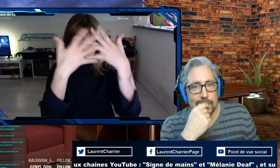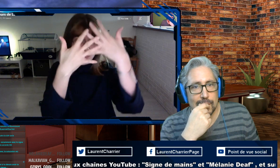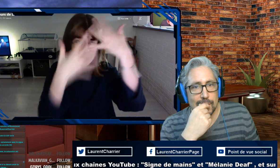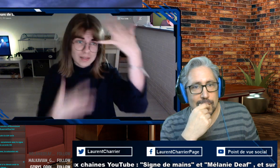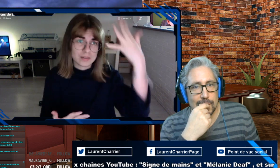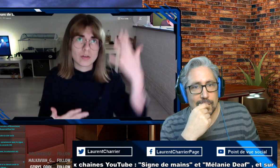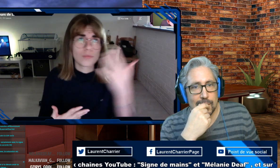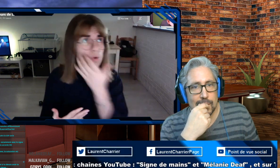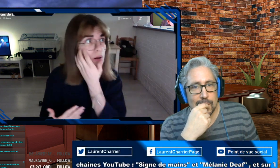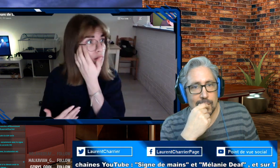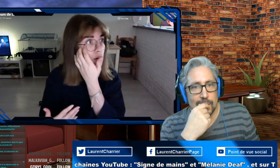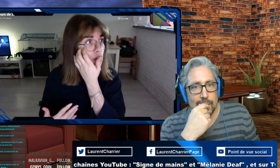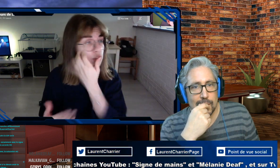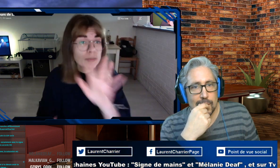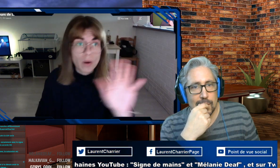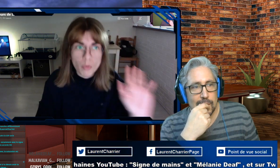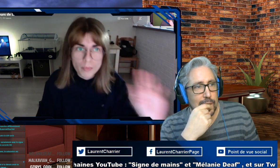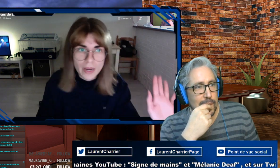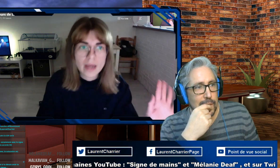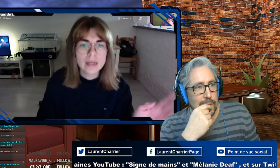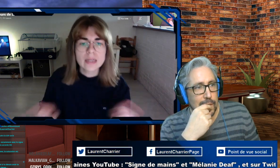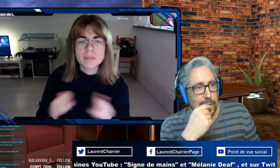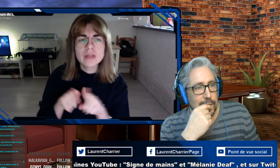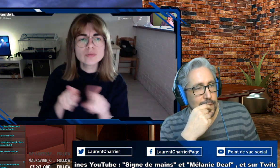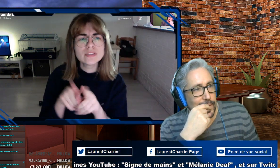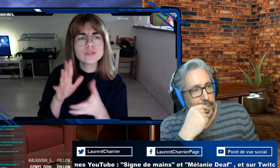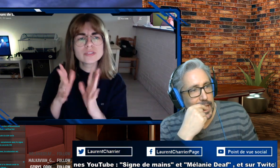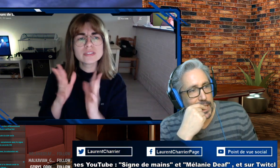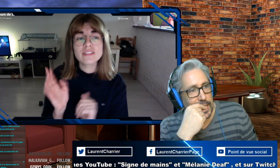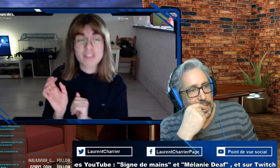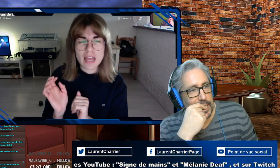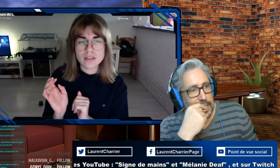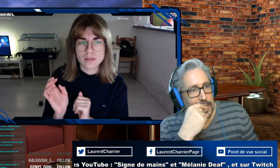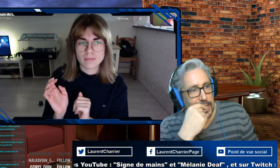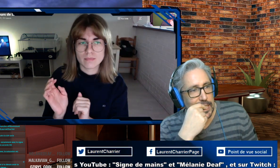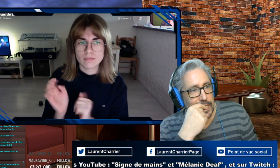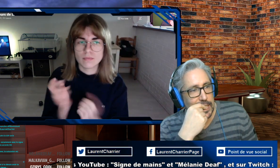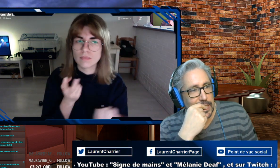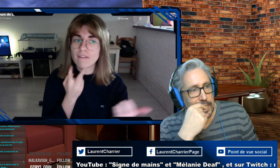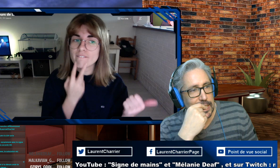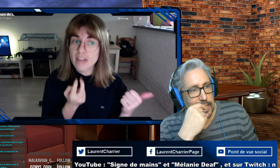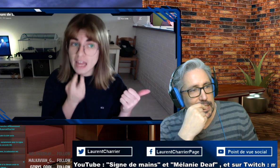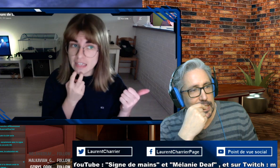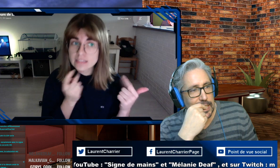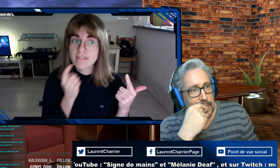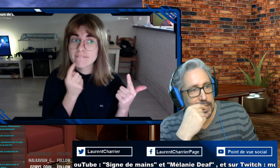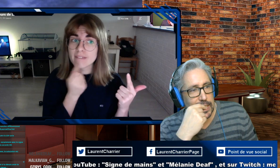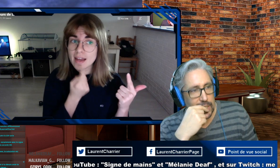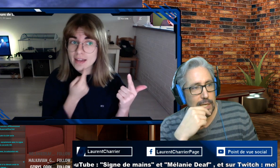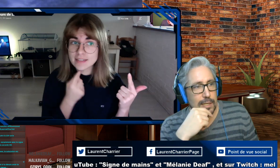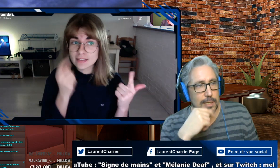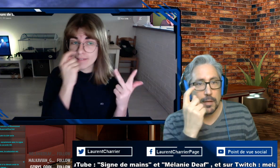Maman. Il y en a plein. Il y a un nom. Je ne sais pas combien, mais il y a aussi le signe fraise.